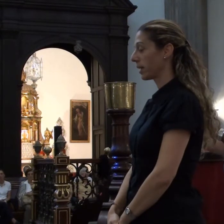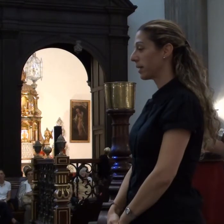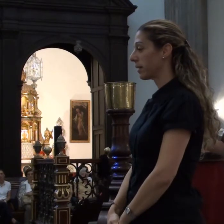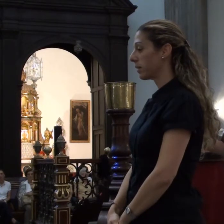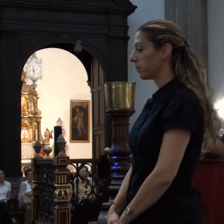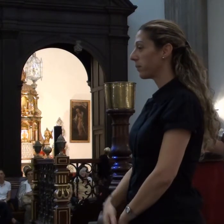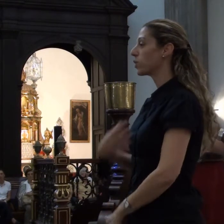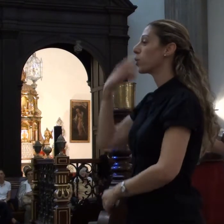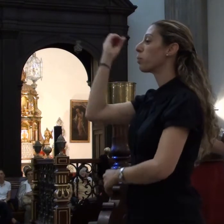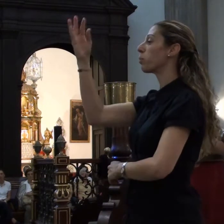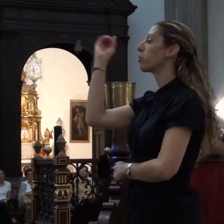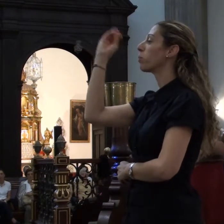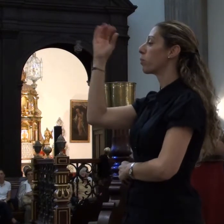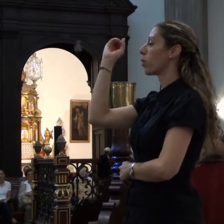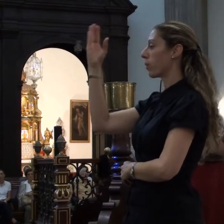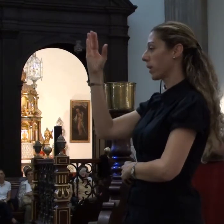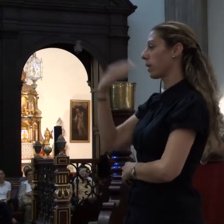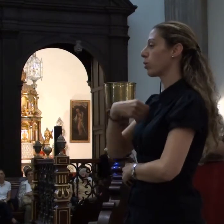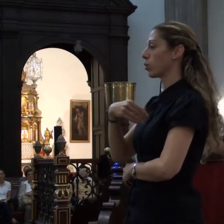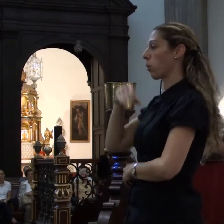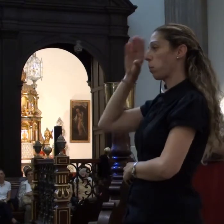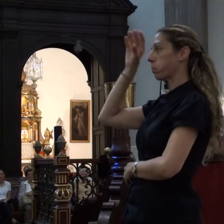hacer profetas no